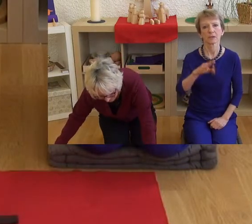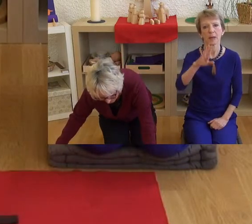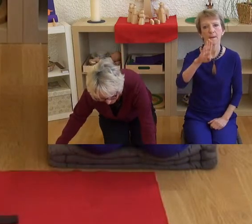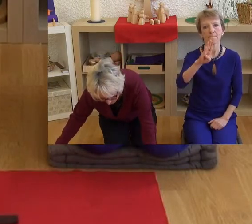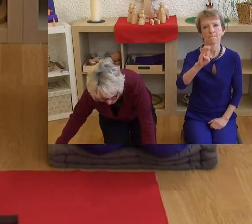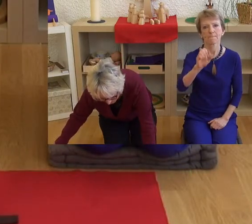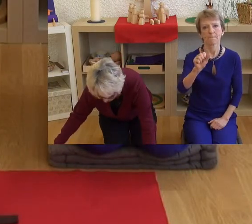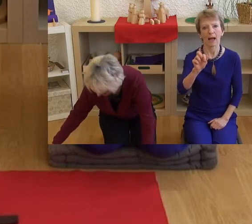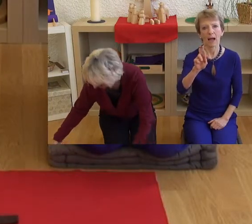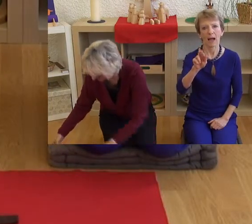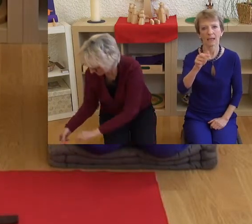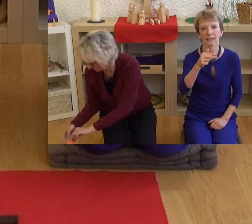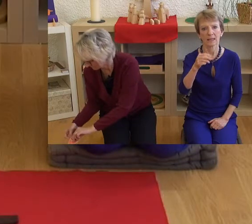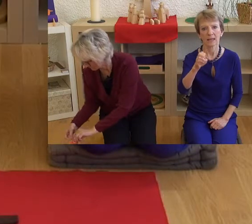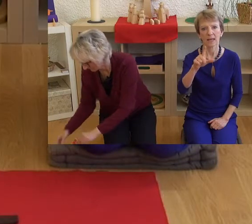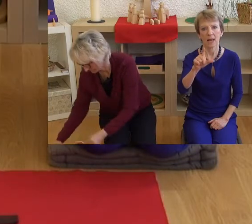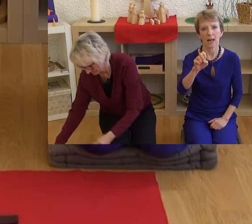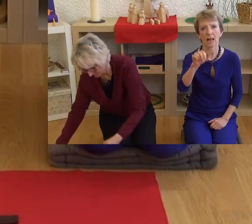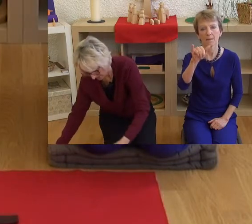Barthélemy,